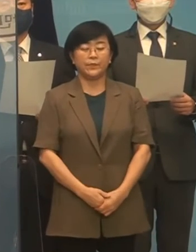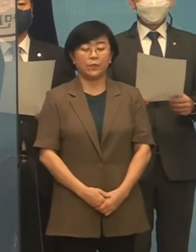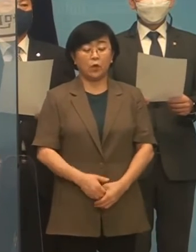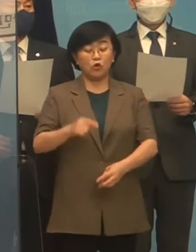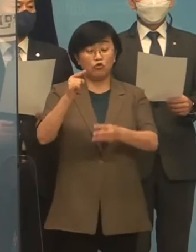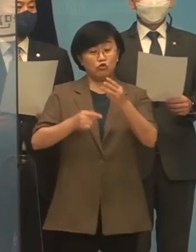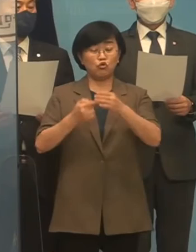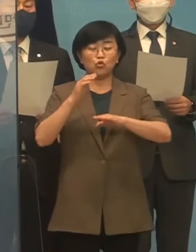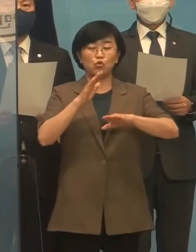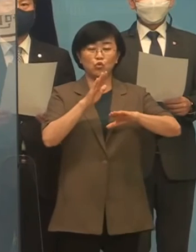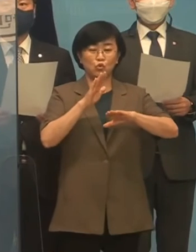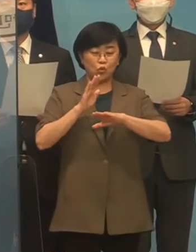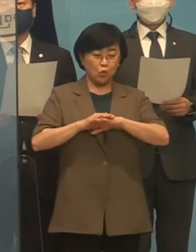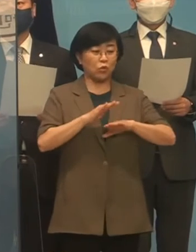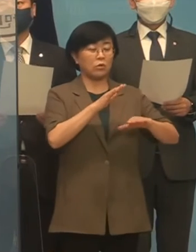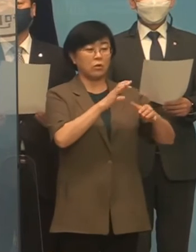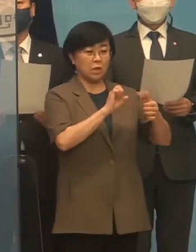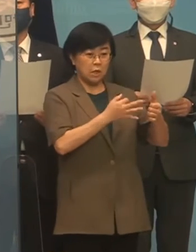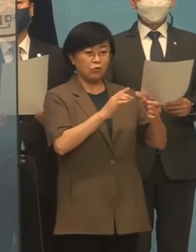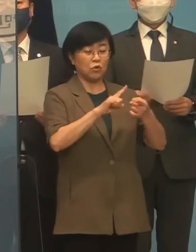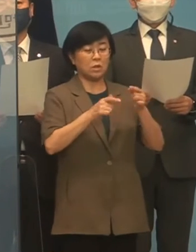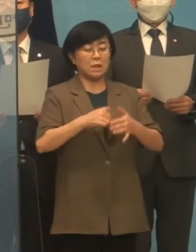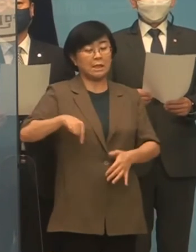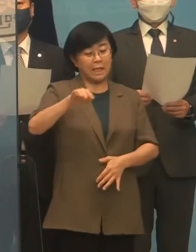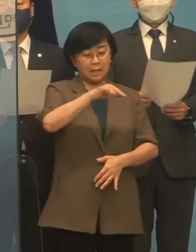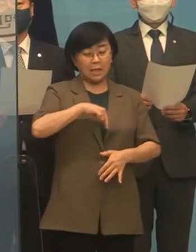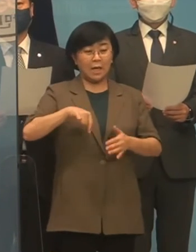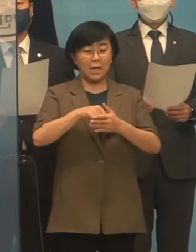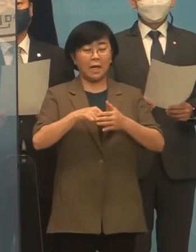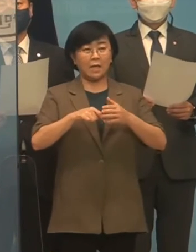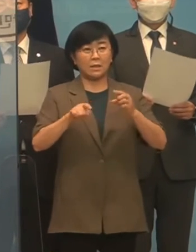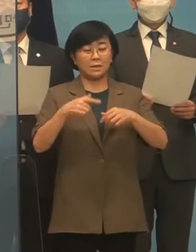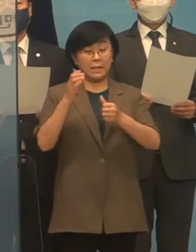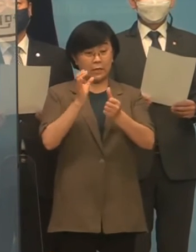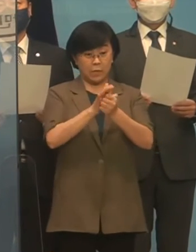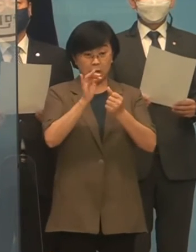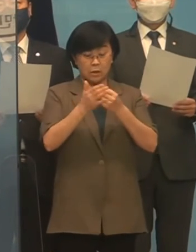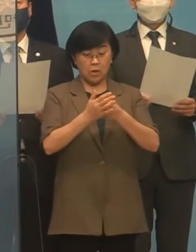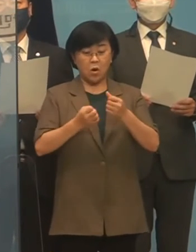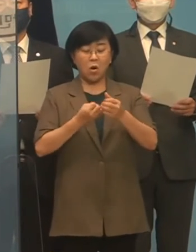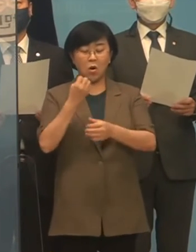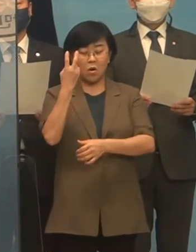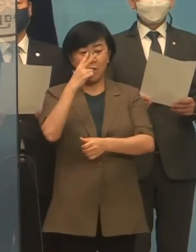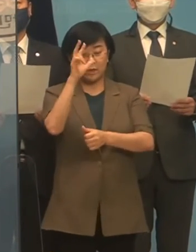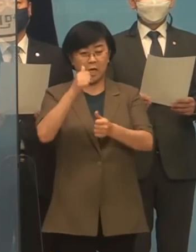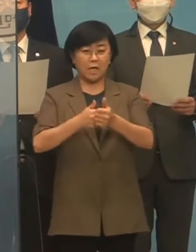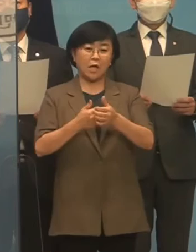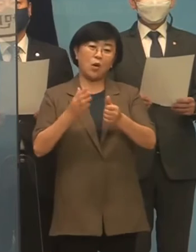윤석열, 손준성, 김웅 모두 책임지게 할 것입니다. 검찰의 고발사주